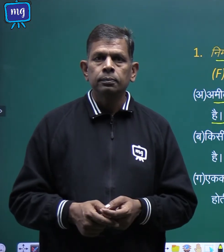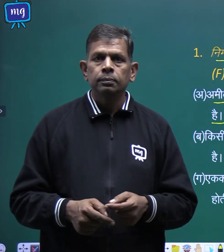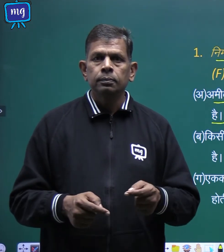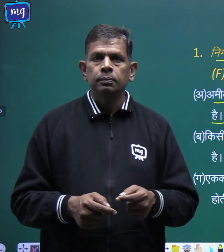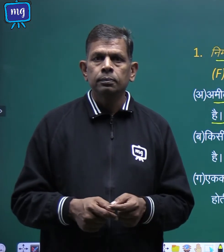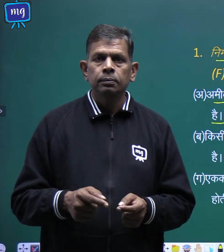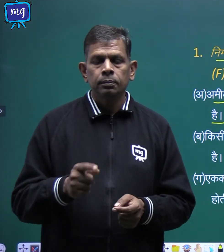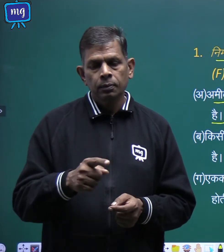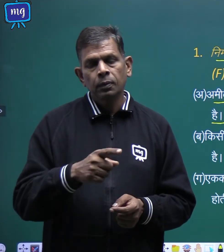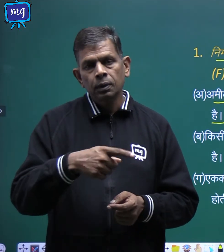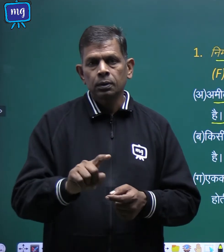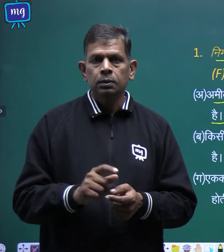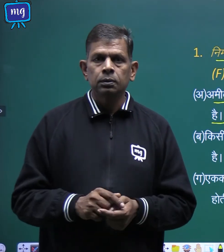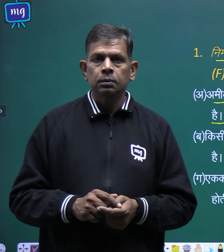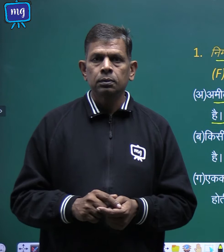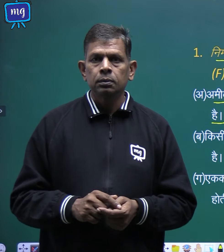ये बात सही है,